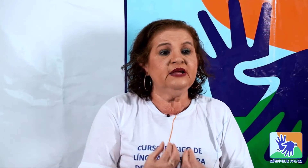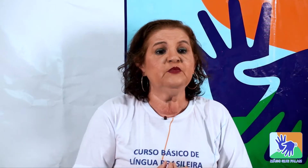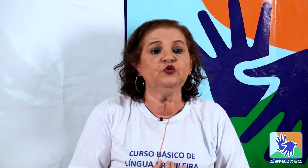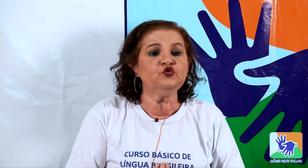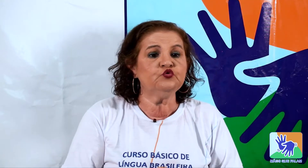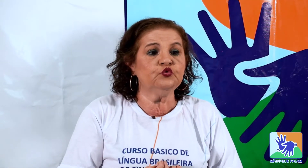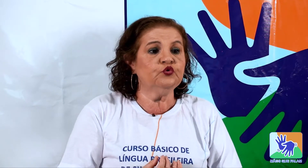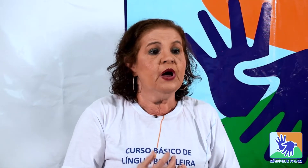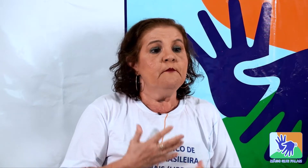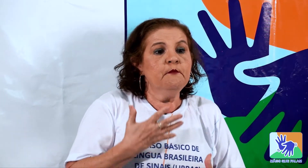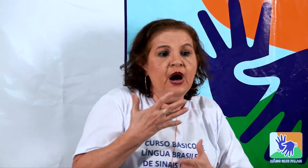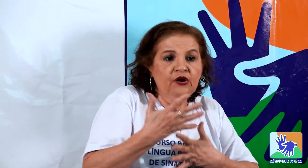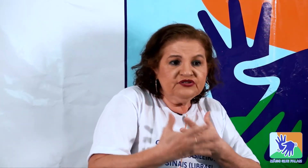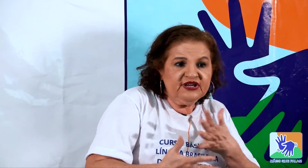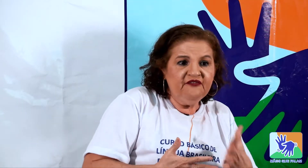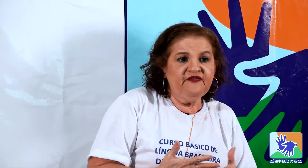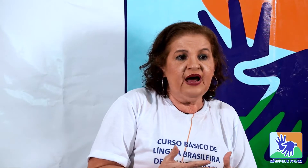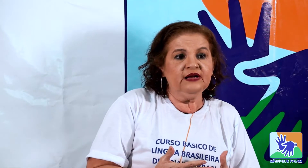do surdo. Mãos que falam.